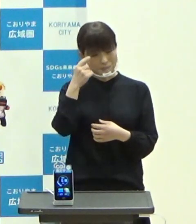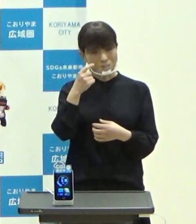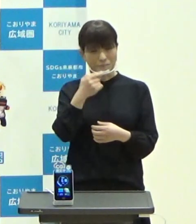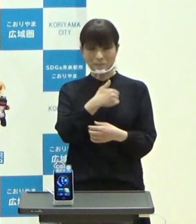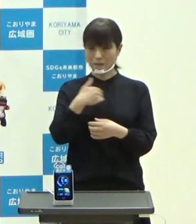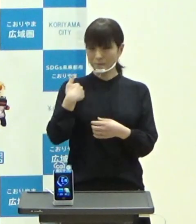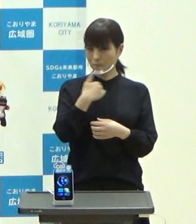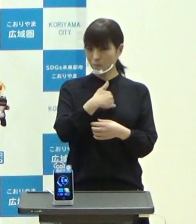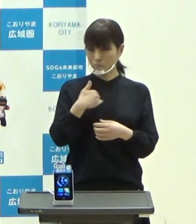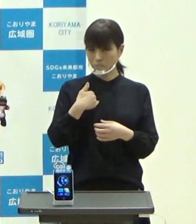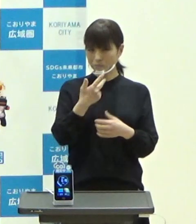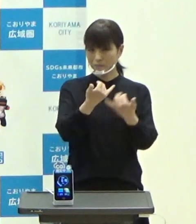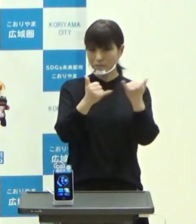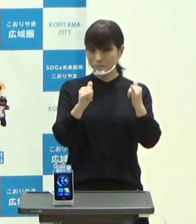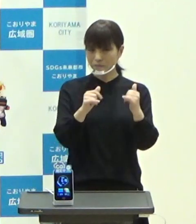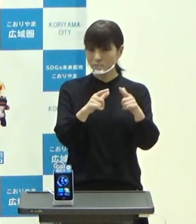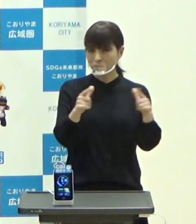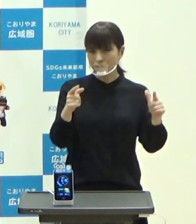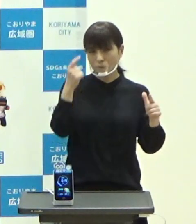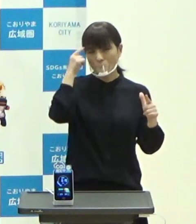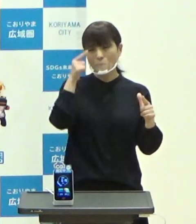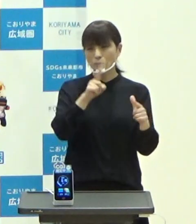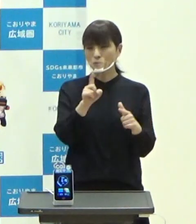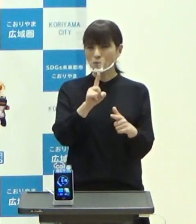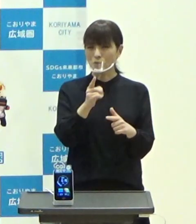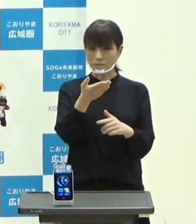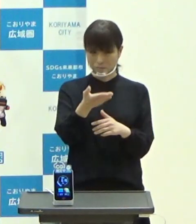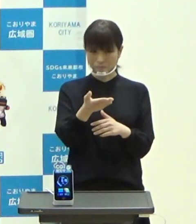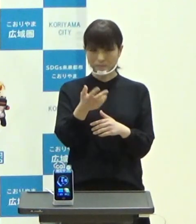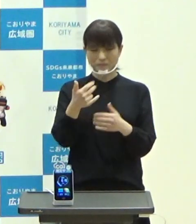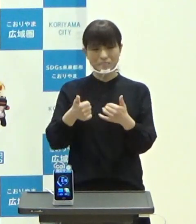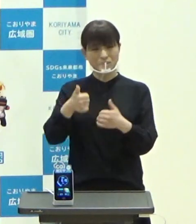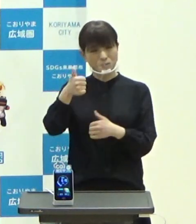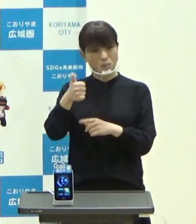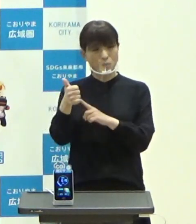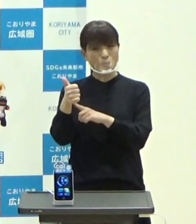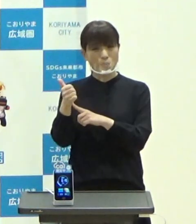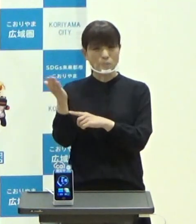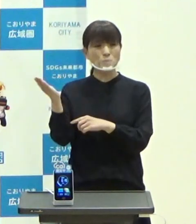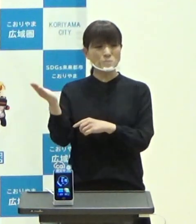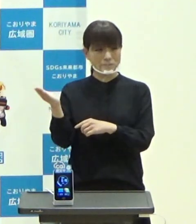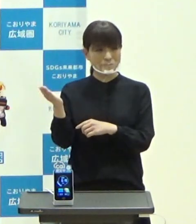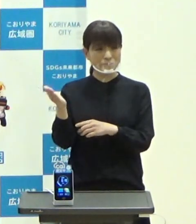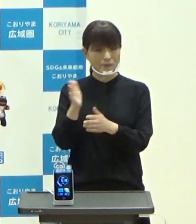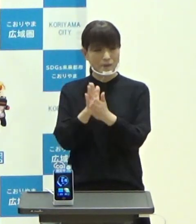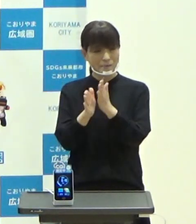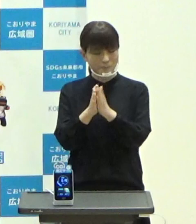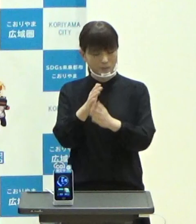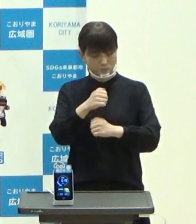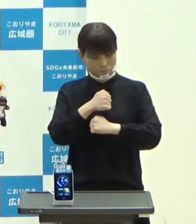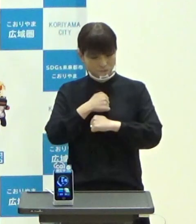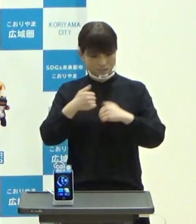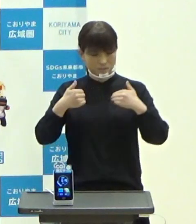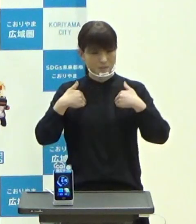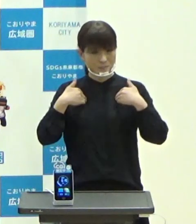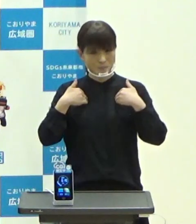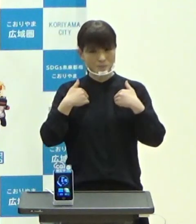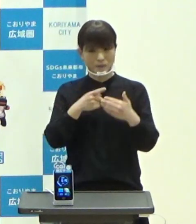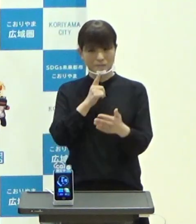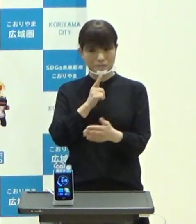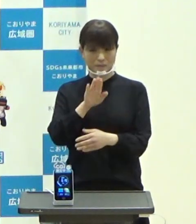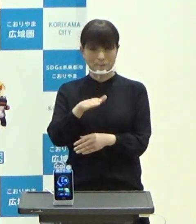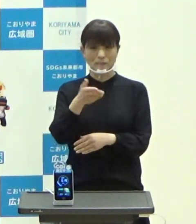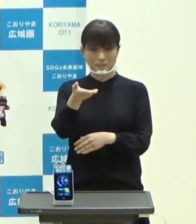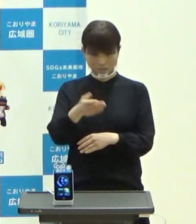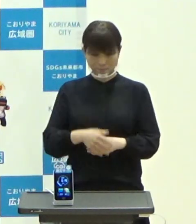懸念もあるかと思いますが、市長として改めてその注意喚起の意味で、おっしゃりたいこと